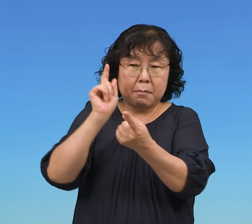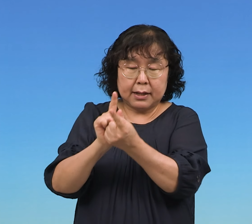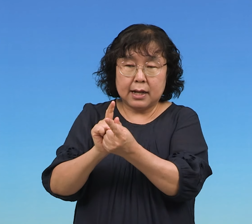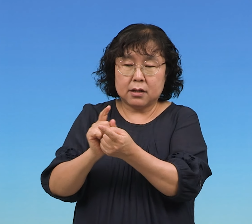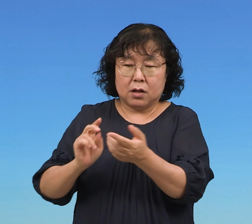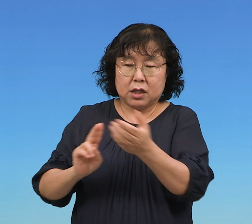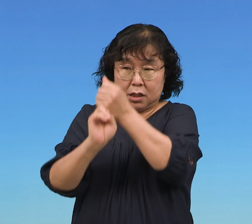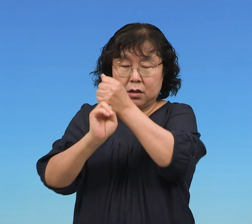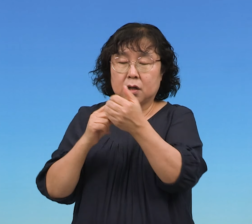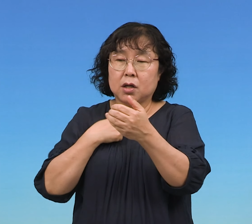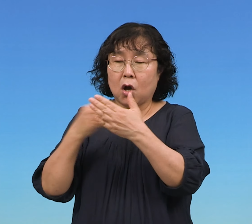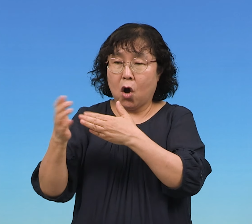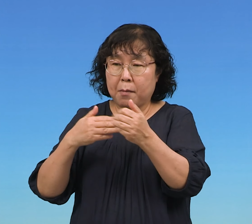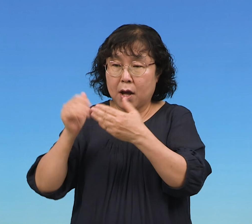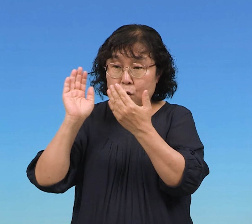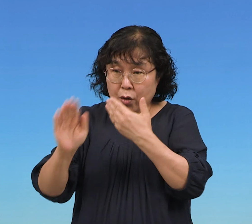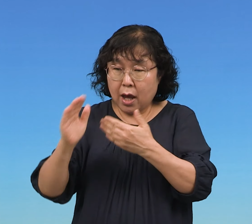여러분이 먼저